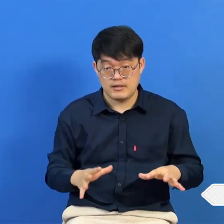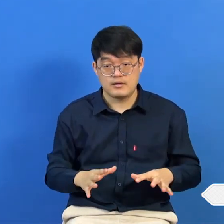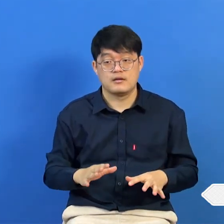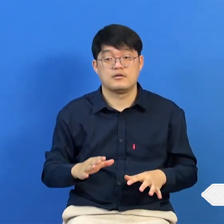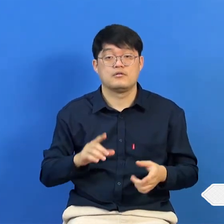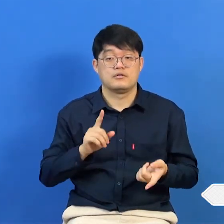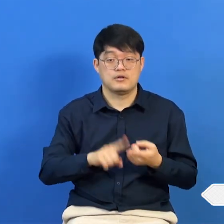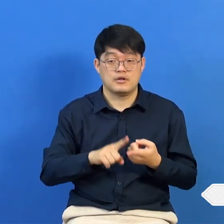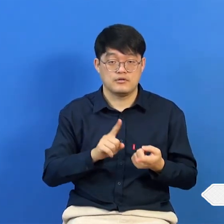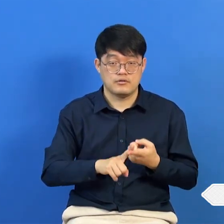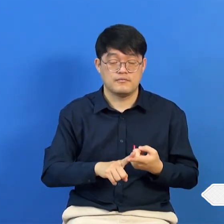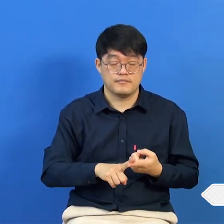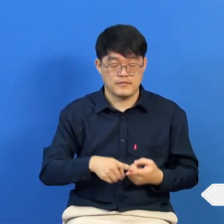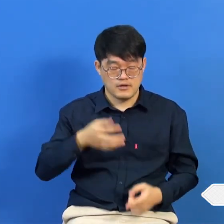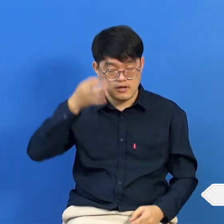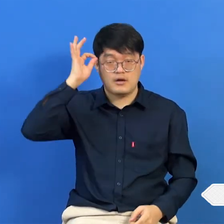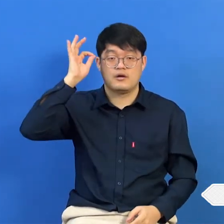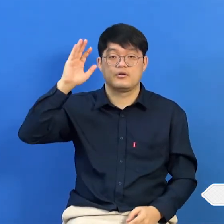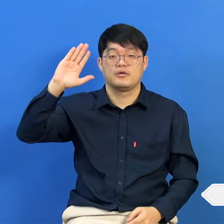됩니다.